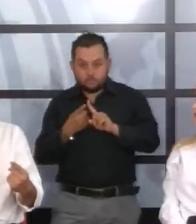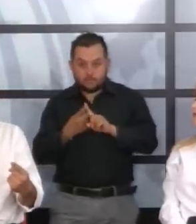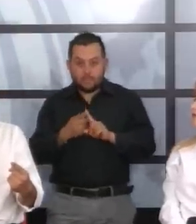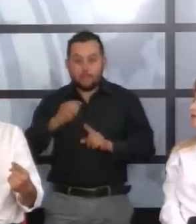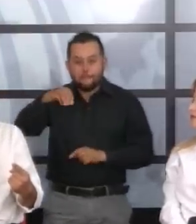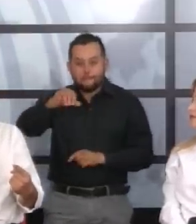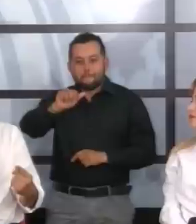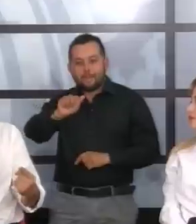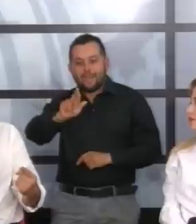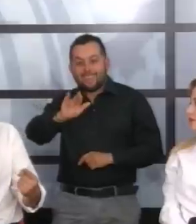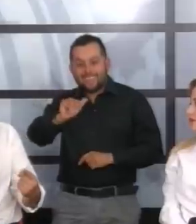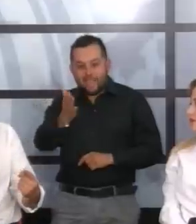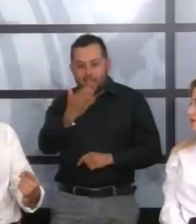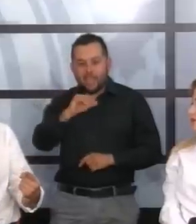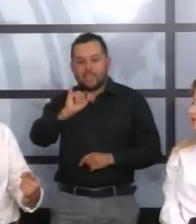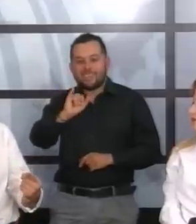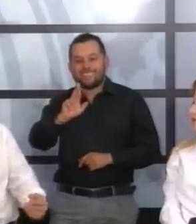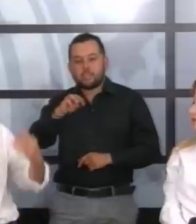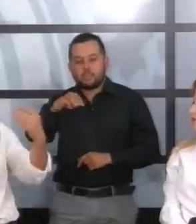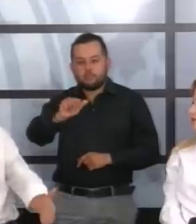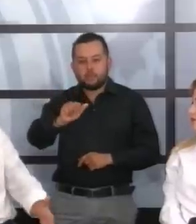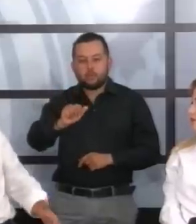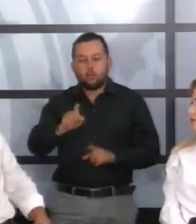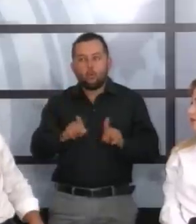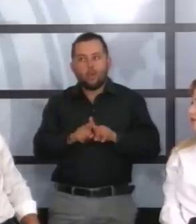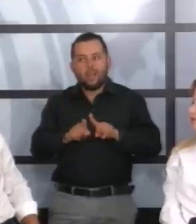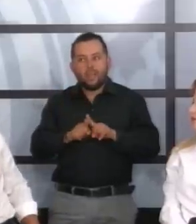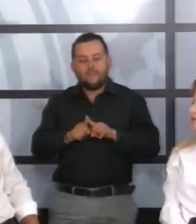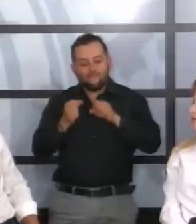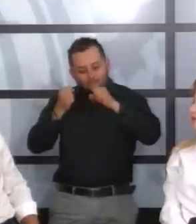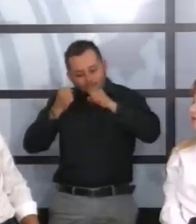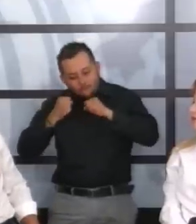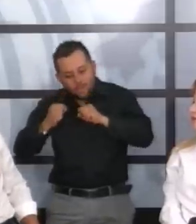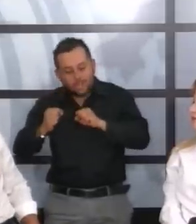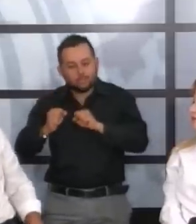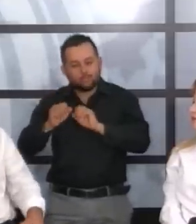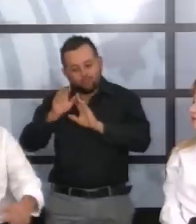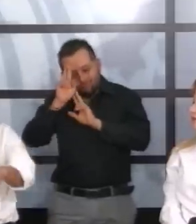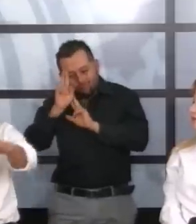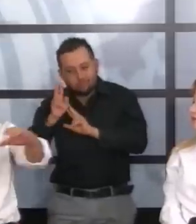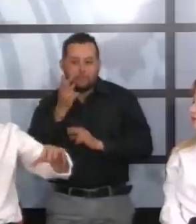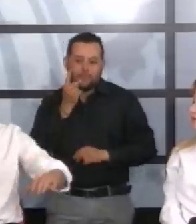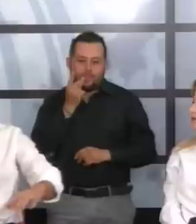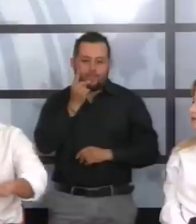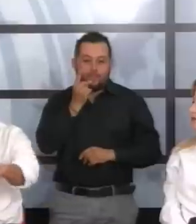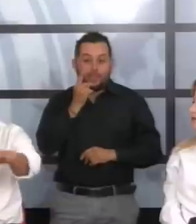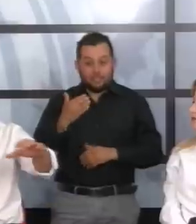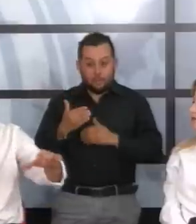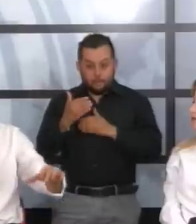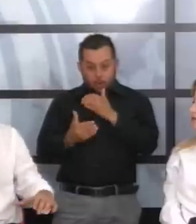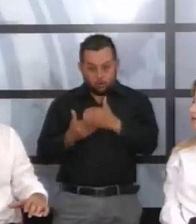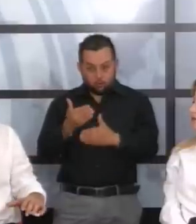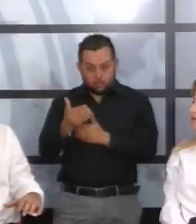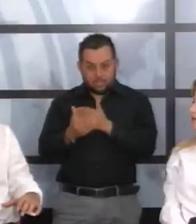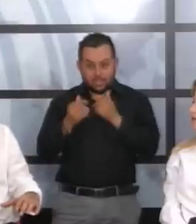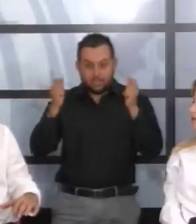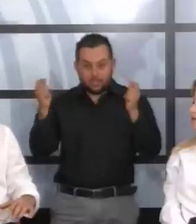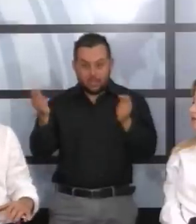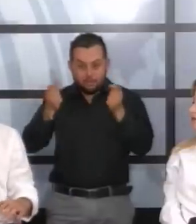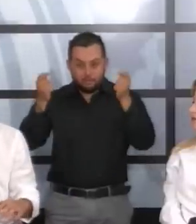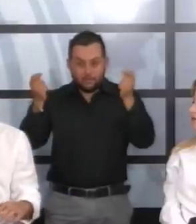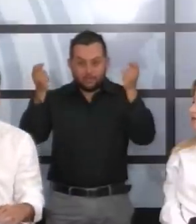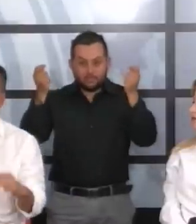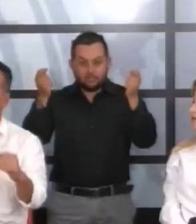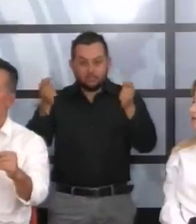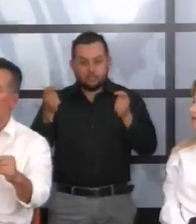María Irma hizo un acto de sacrificio por Pereira, porque es que en ese proceso, en esa campaña,